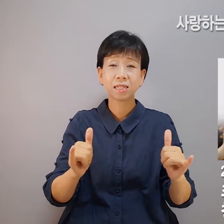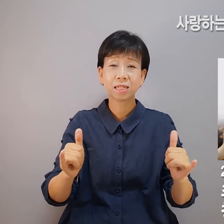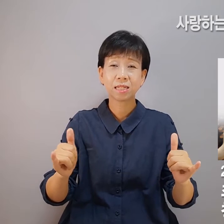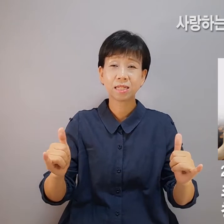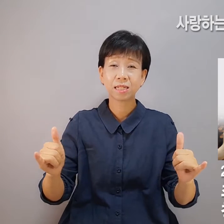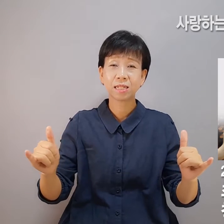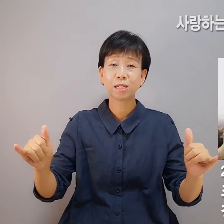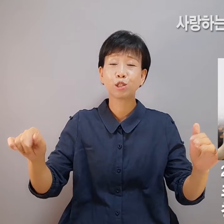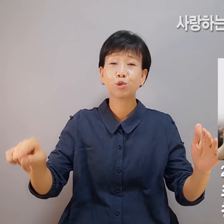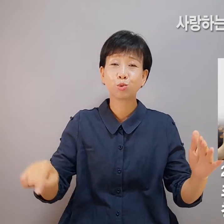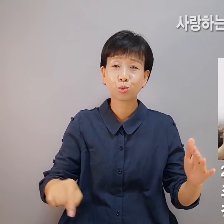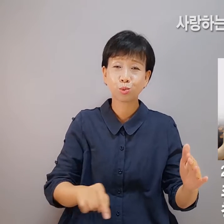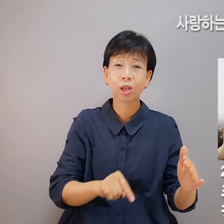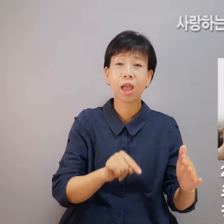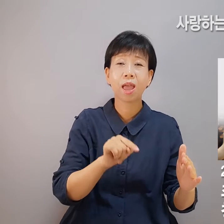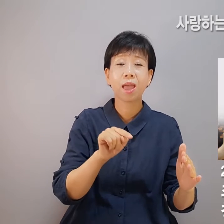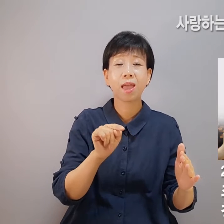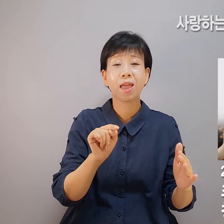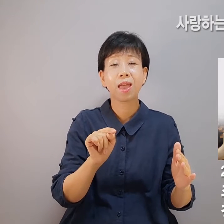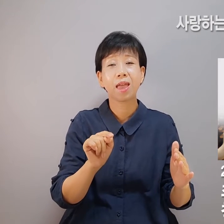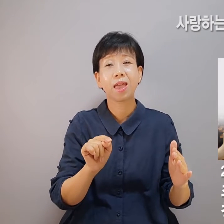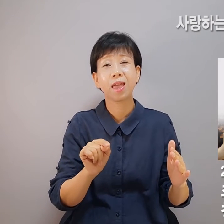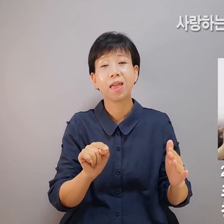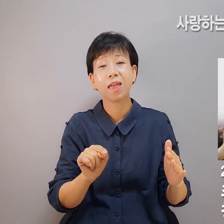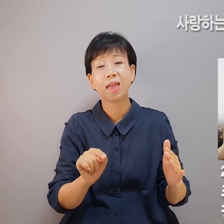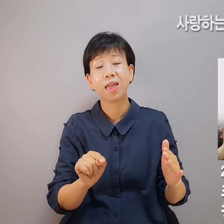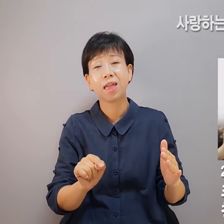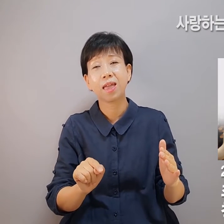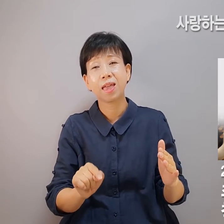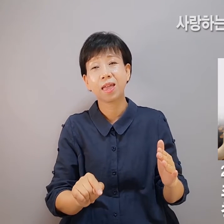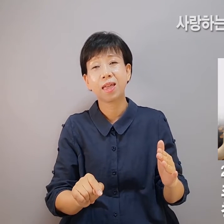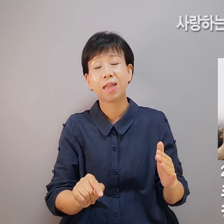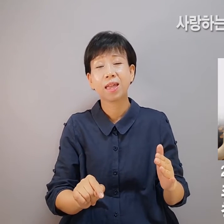자들 중에